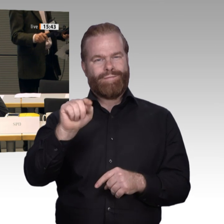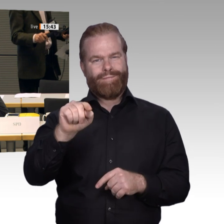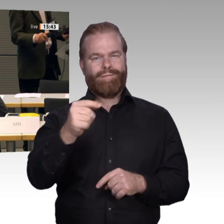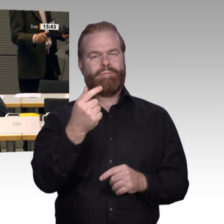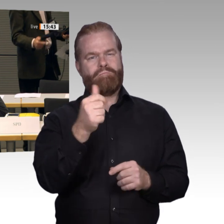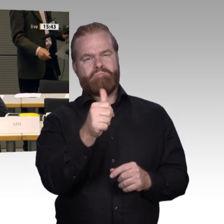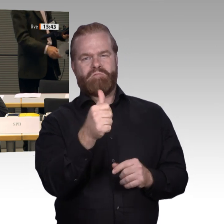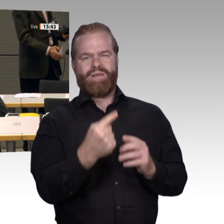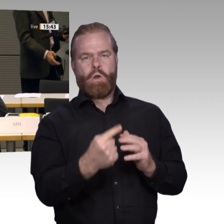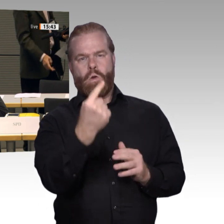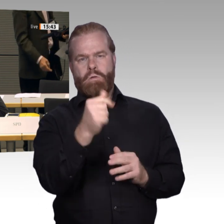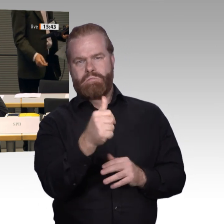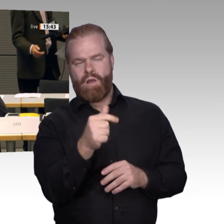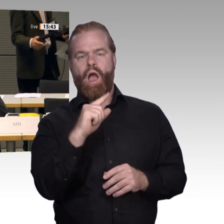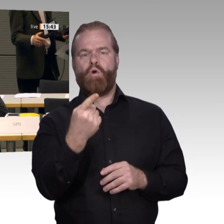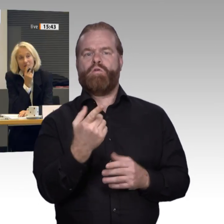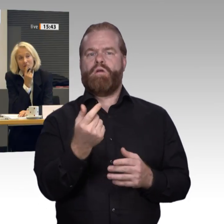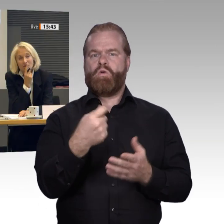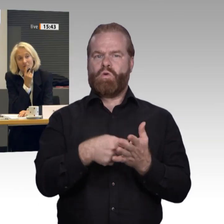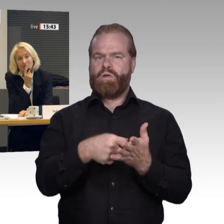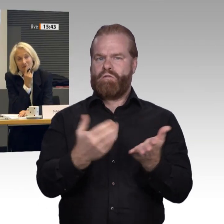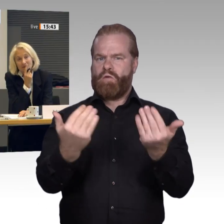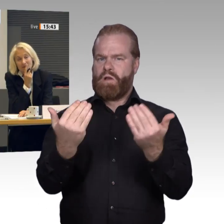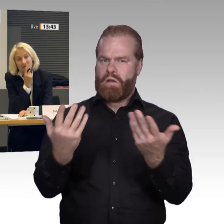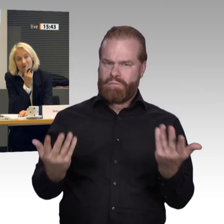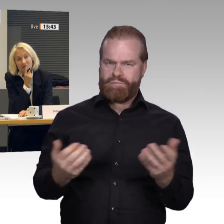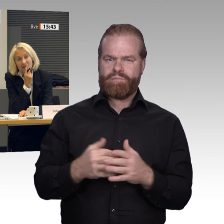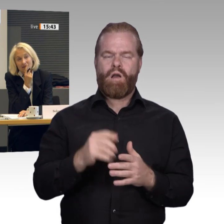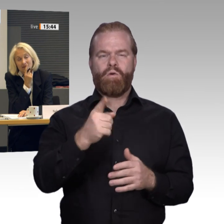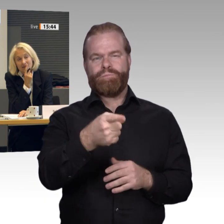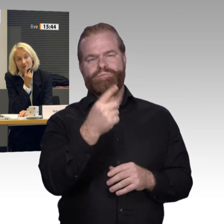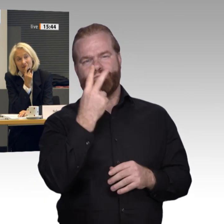die Kommunen finanziell entlasten? Ich nehme an, wieder Herr Krampe.